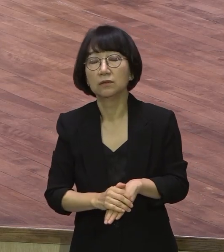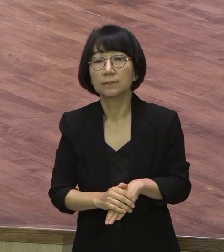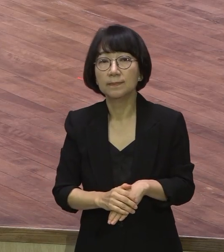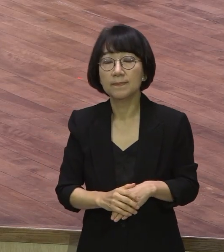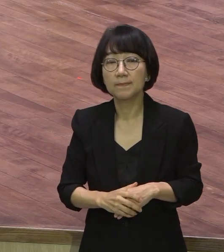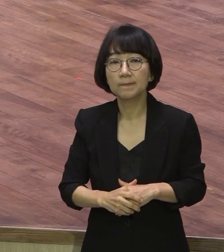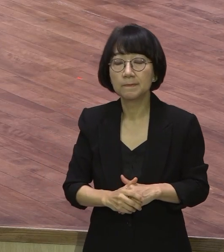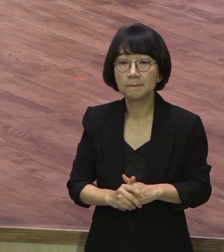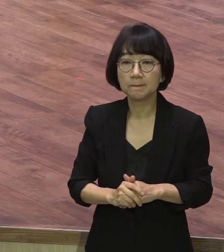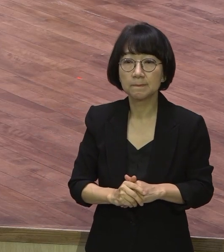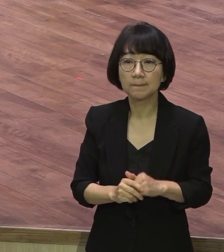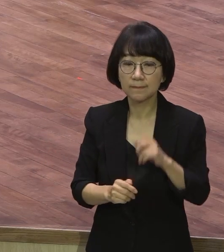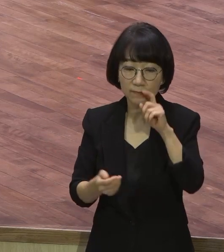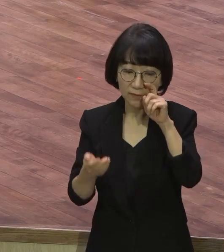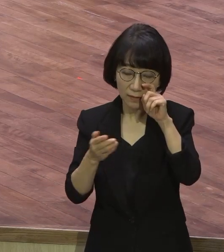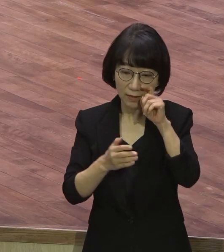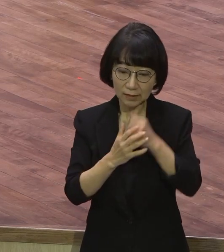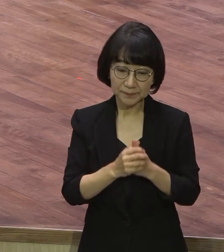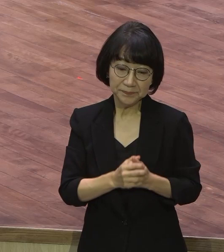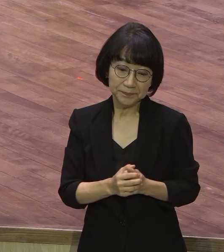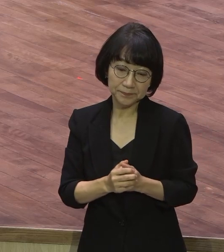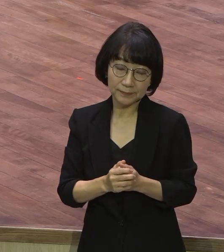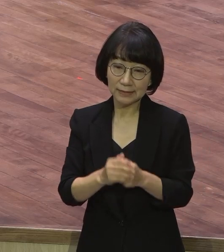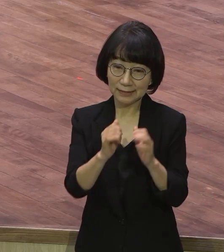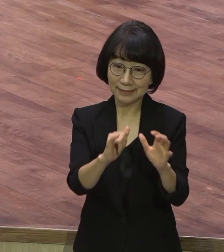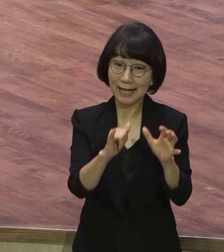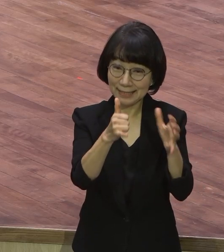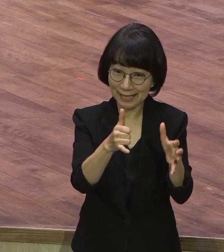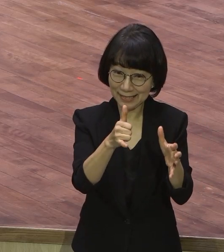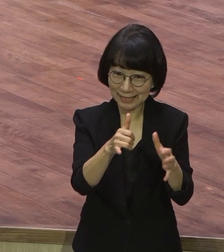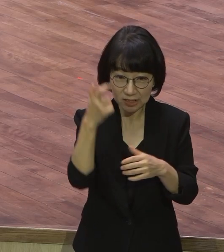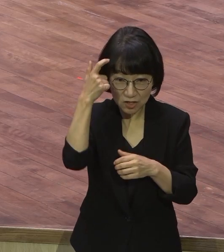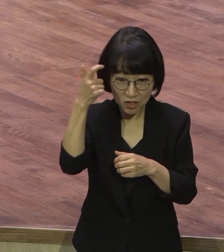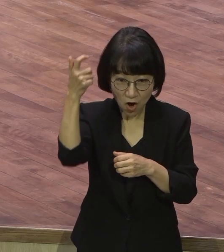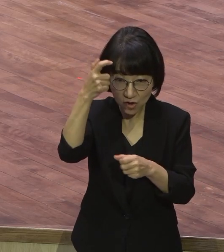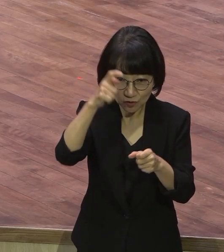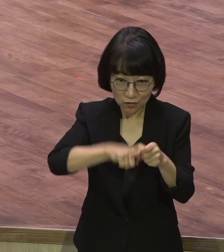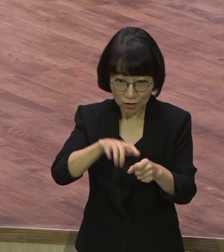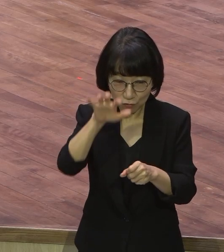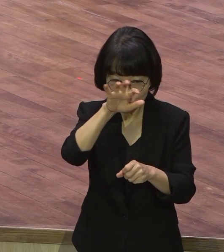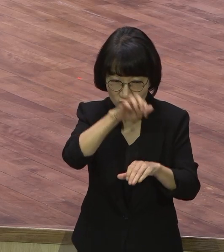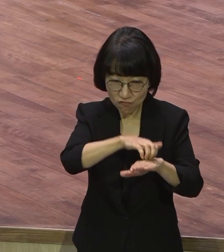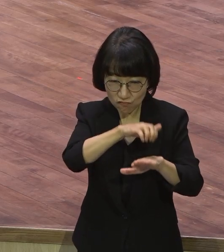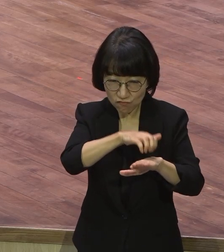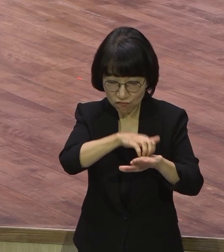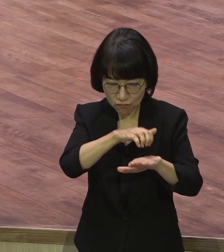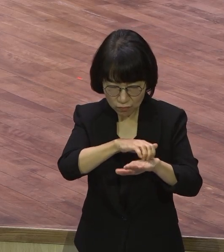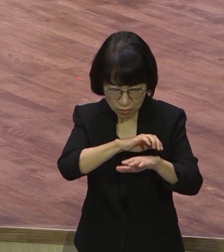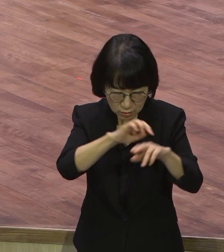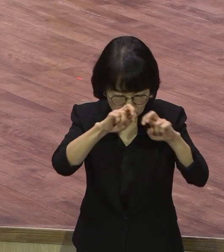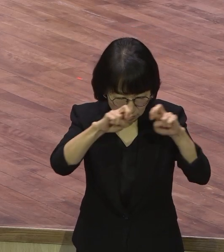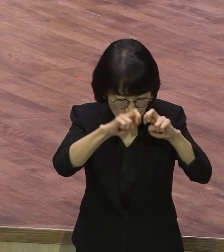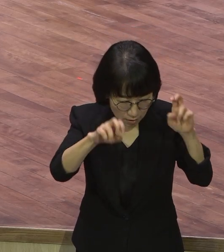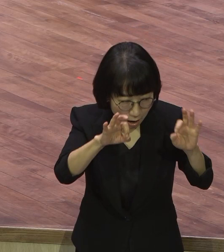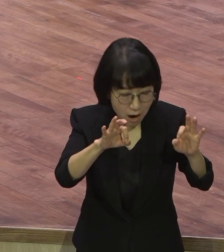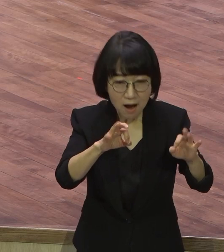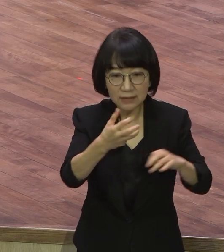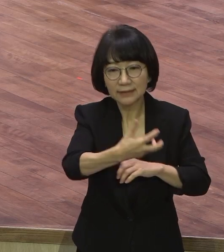하는 이 영성훈련의 가장 큰 위험이 뭐냐? 전부 다 장식의 삶장의 나 중심이에요.